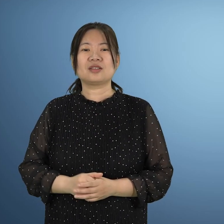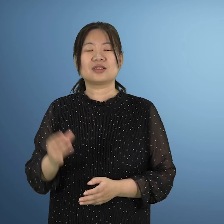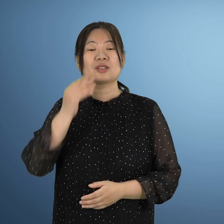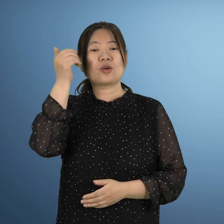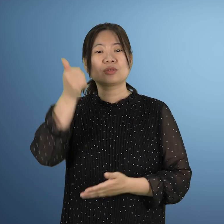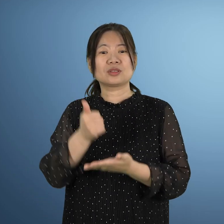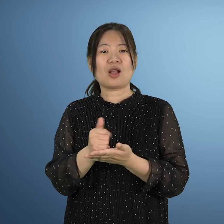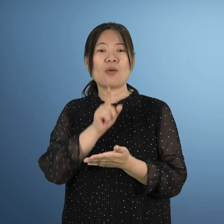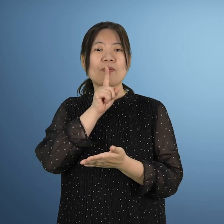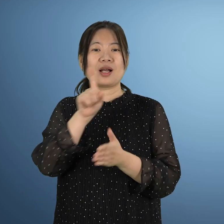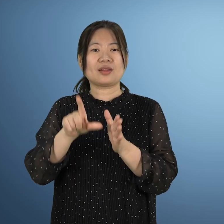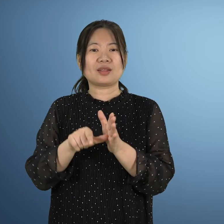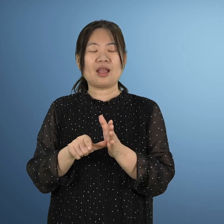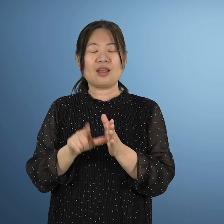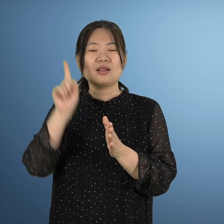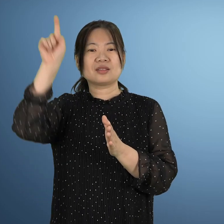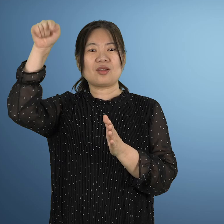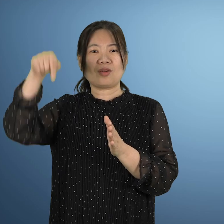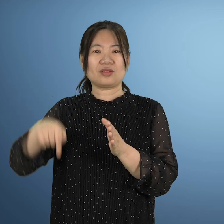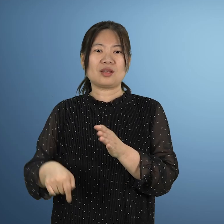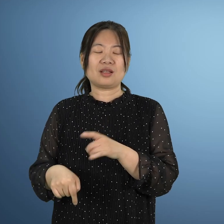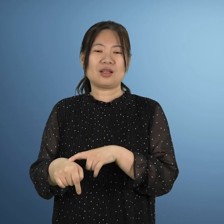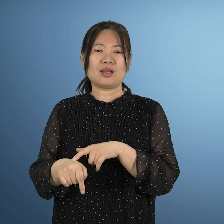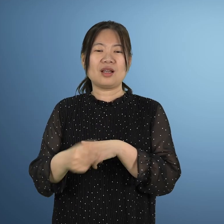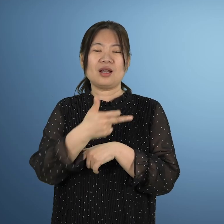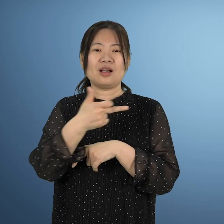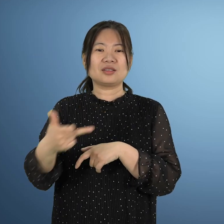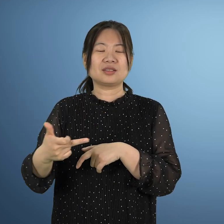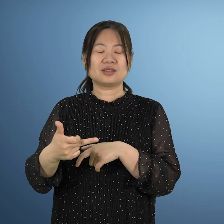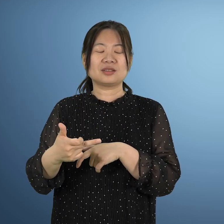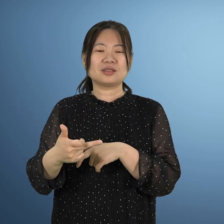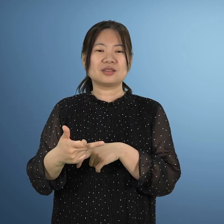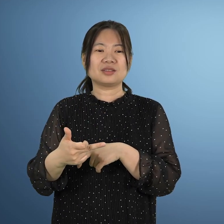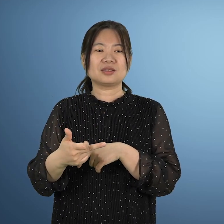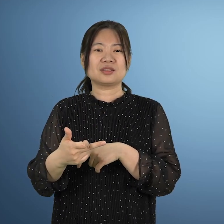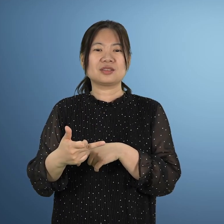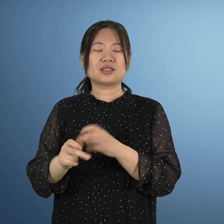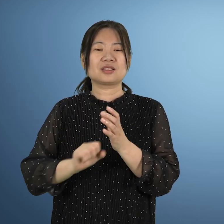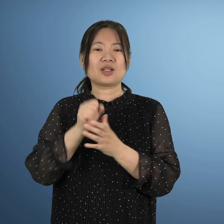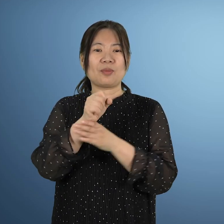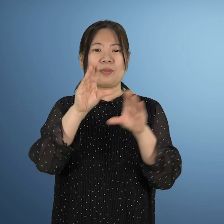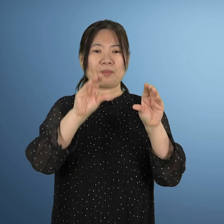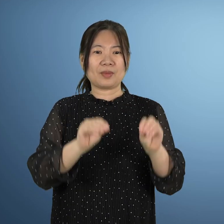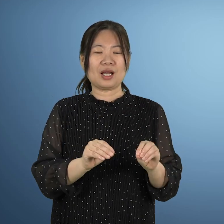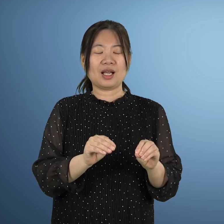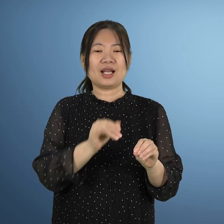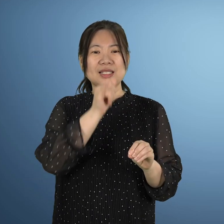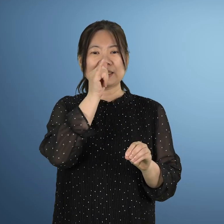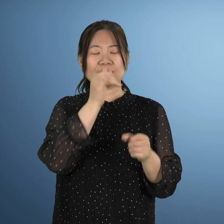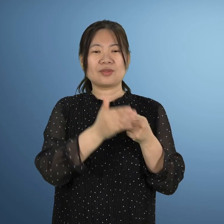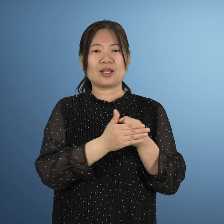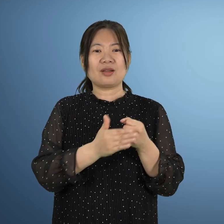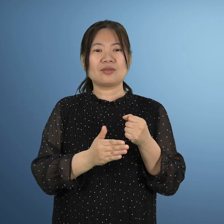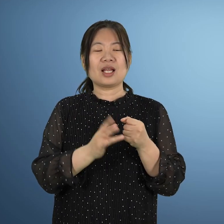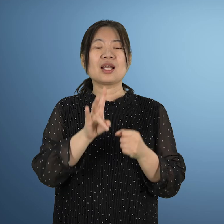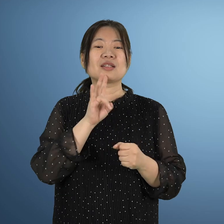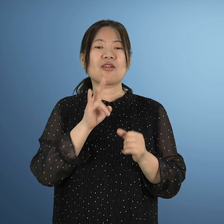성령으로 말하되 천하에 큰 흉년이 들리라 하더니,